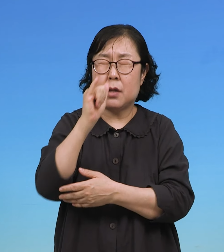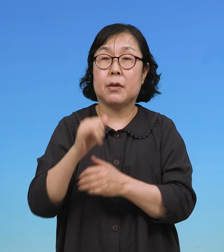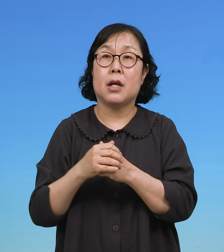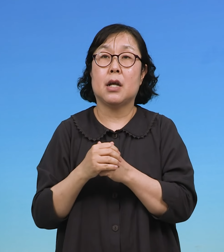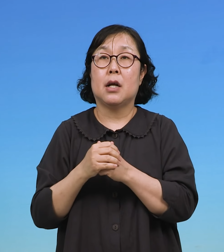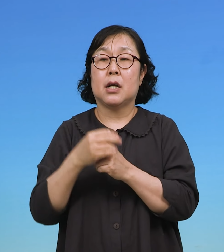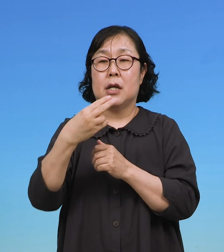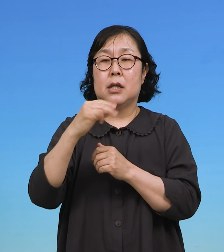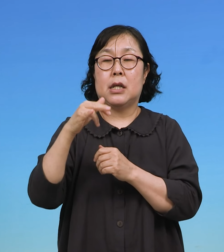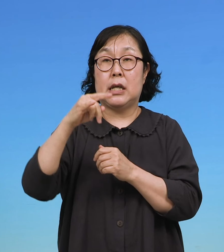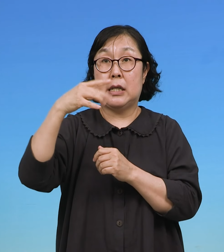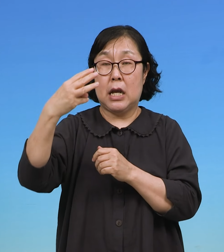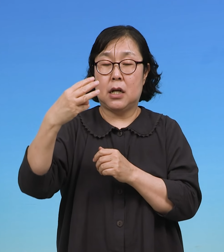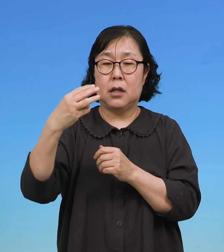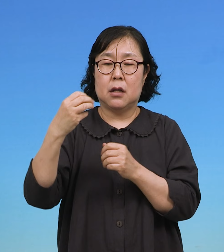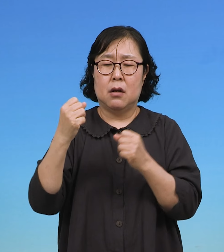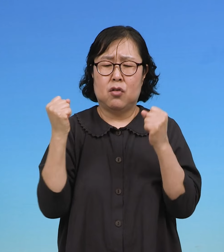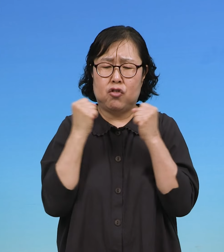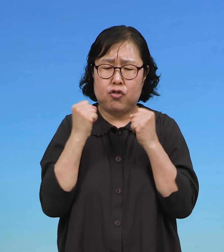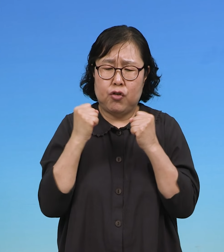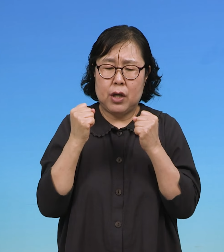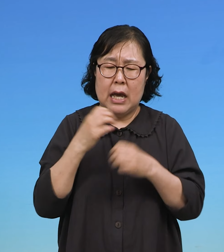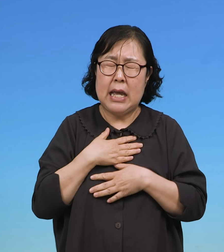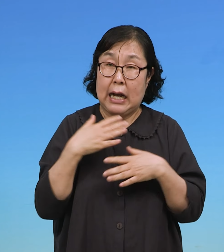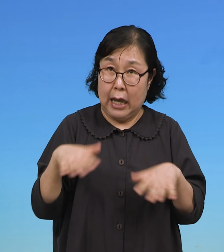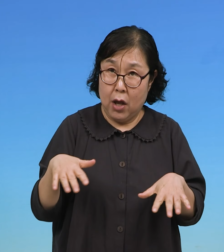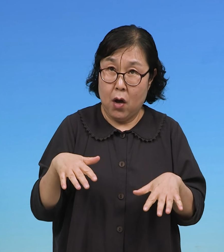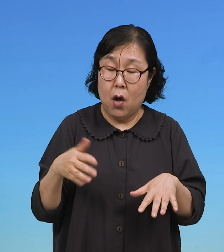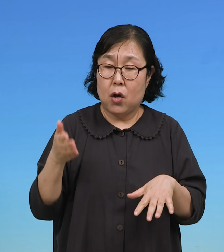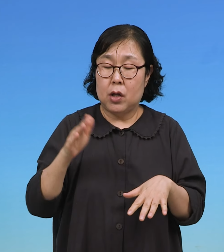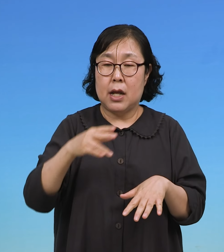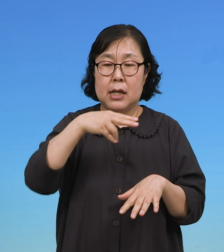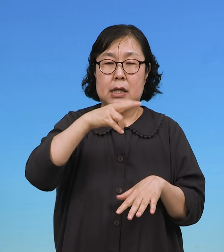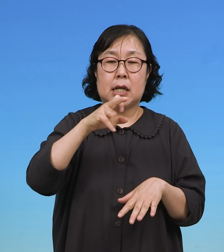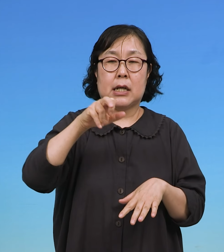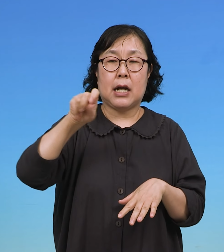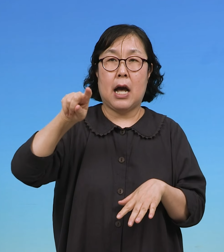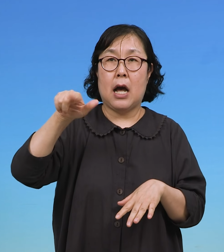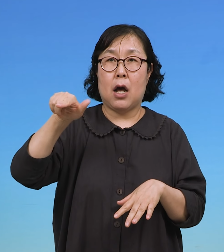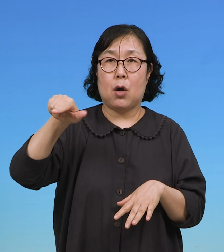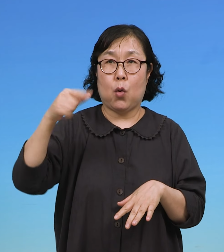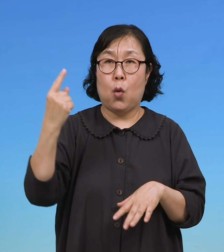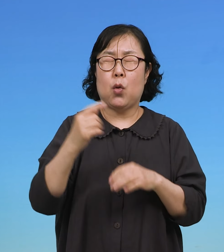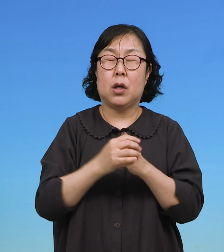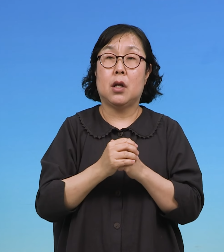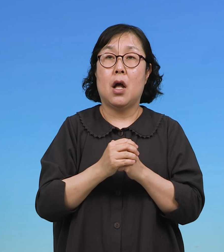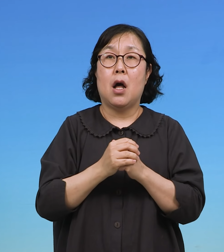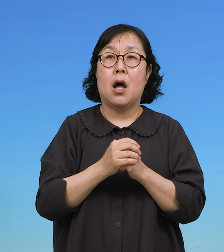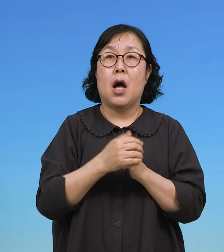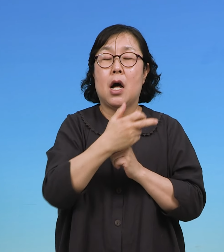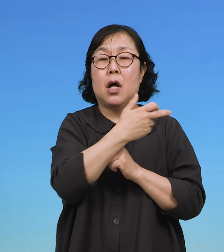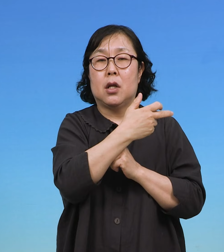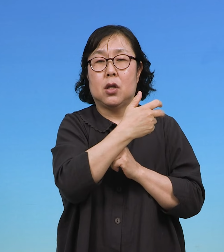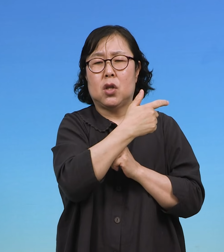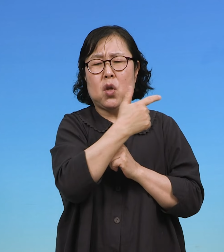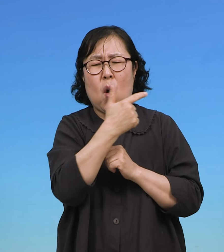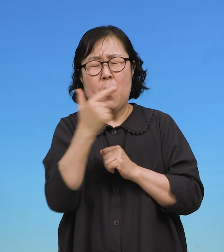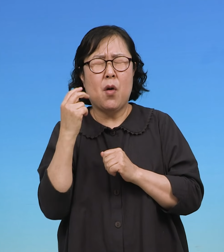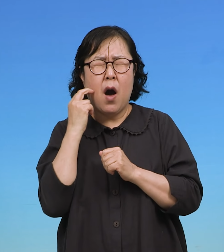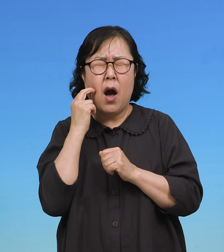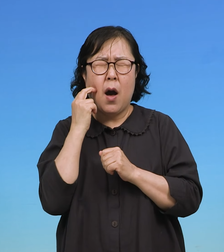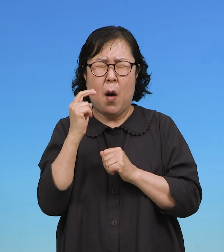운전을 하고 있다 보니까 디젤이 추위에 약하잖아요. 근데 시카고는요, 한번 추위가